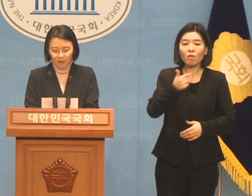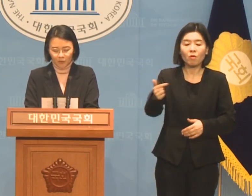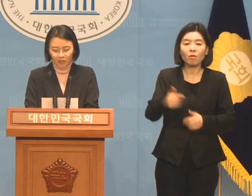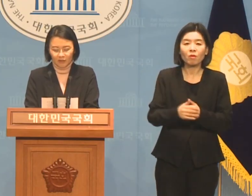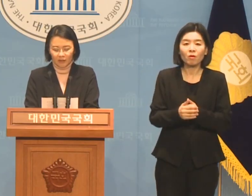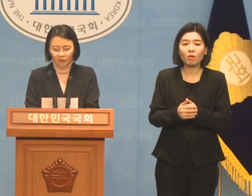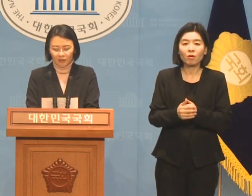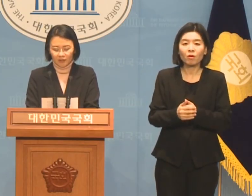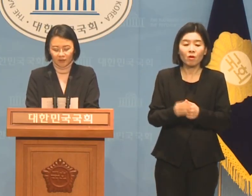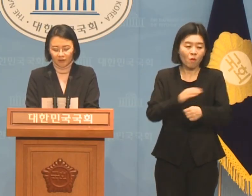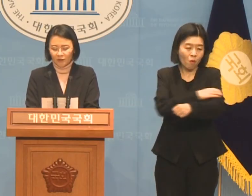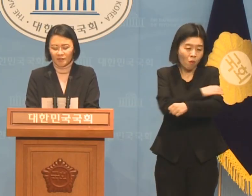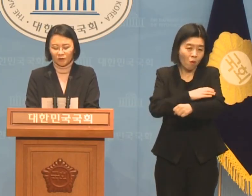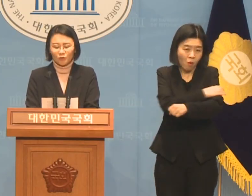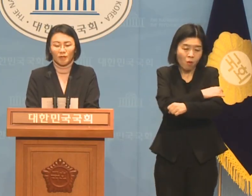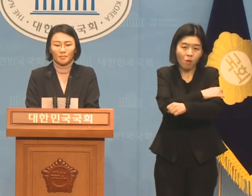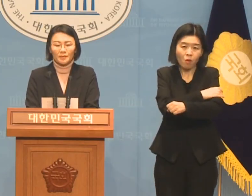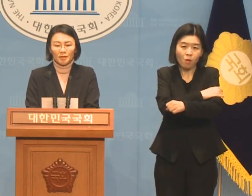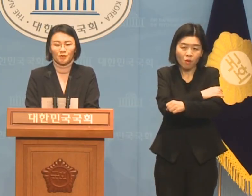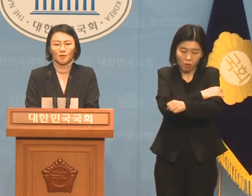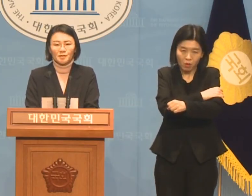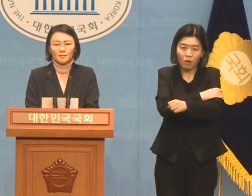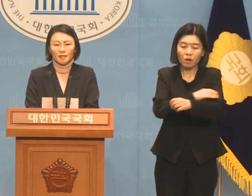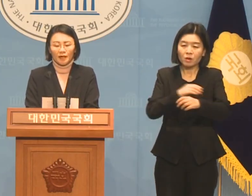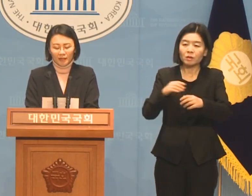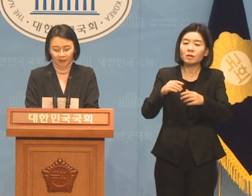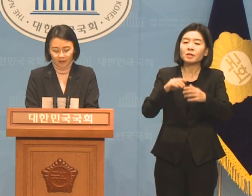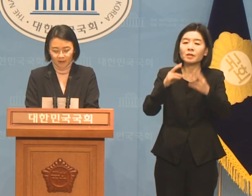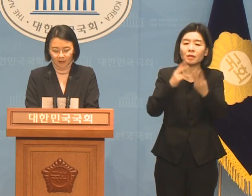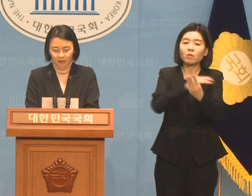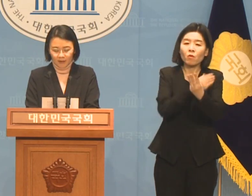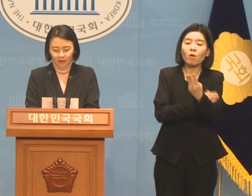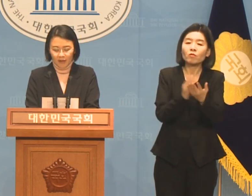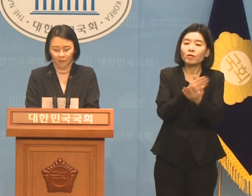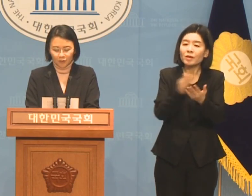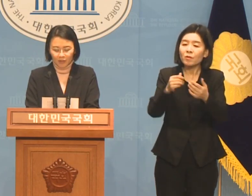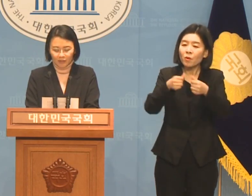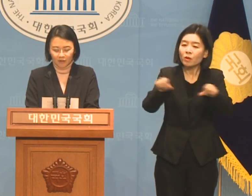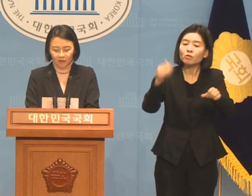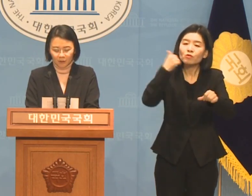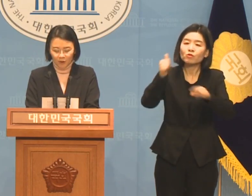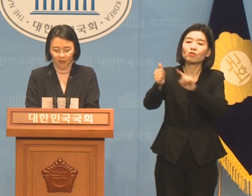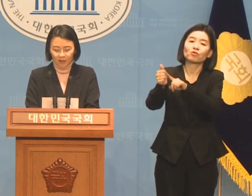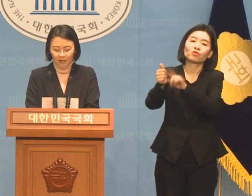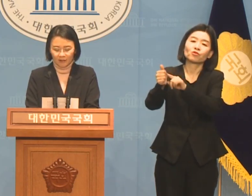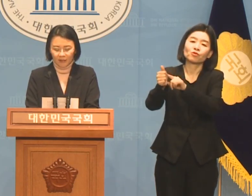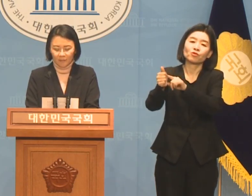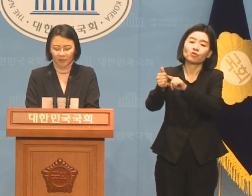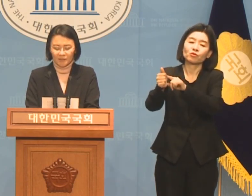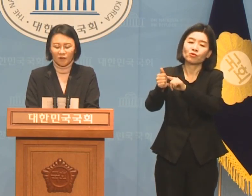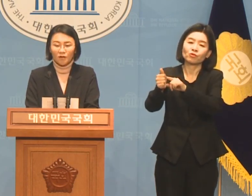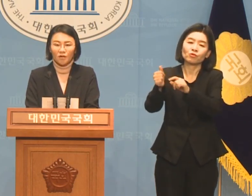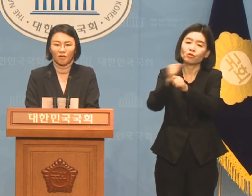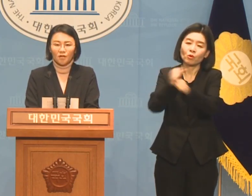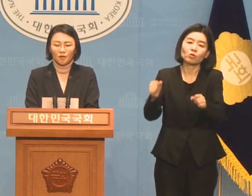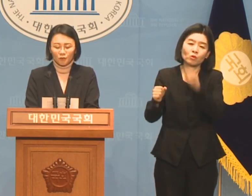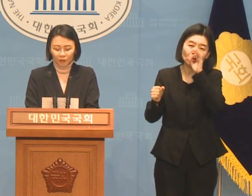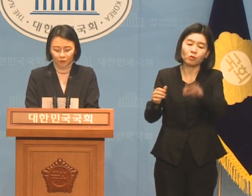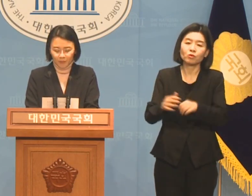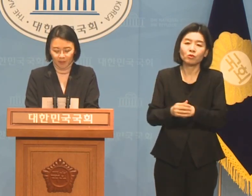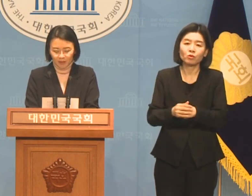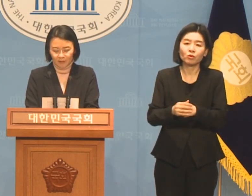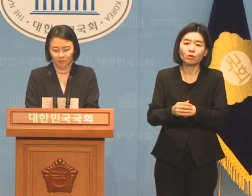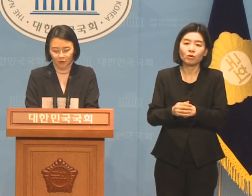분립을 훼손하는 행위는 더 이상 용납될 수 없습니다. 대한민국의 썩은 권력 카르텔 앞에서